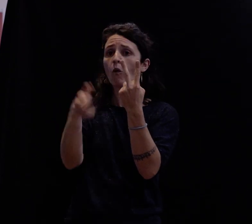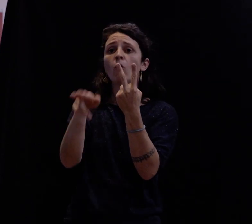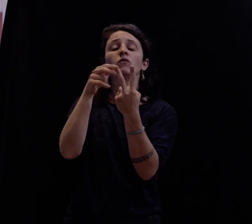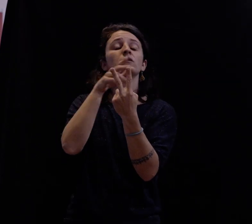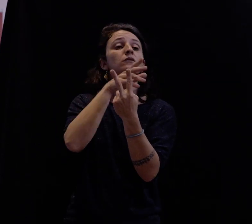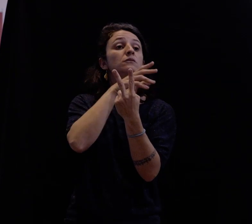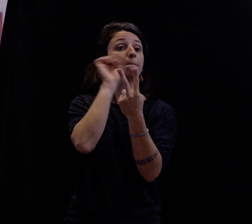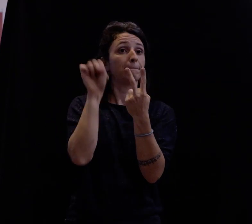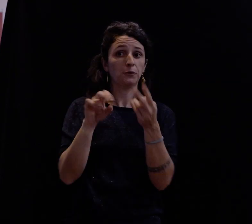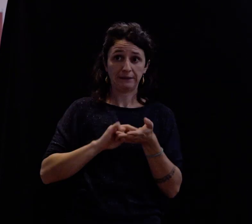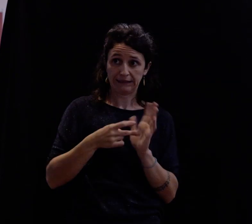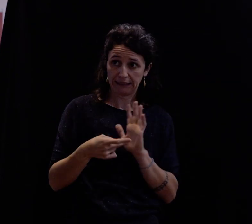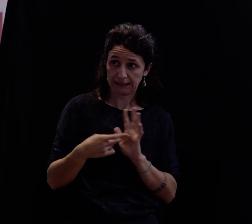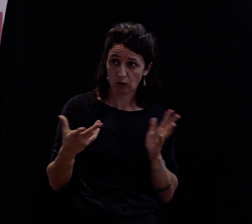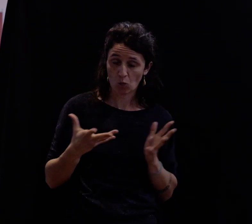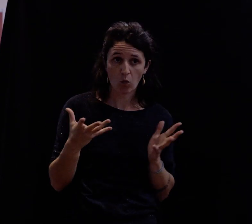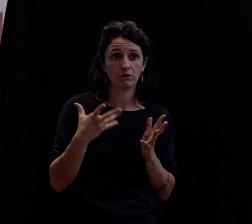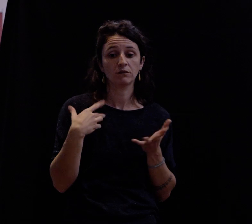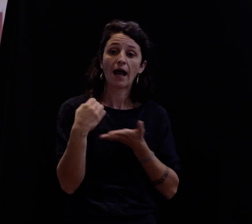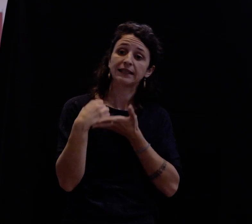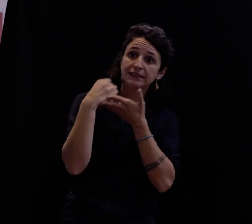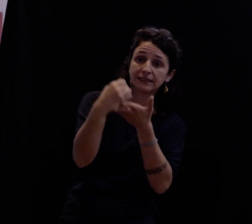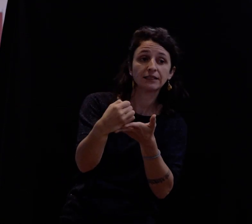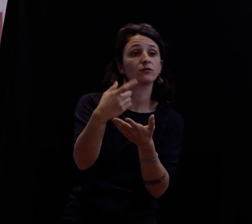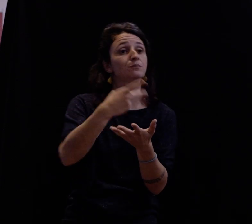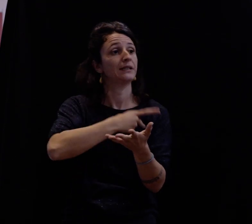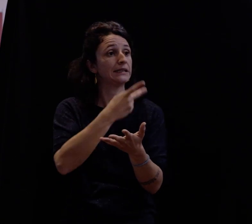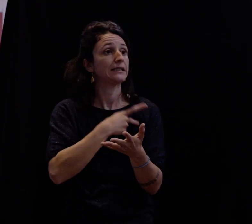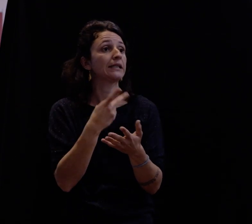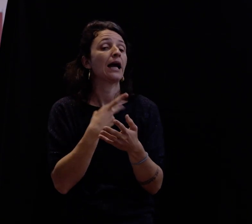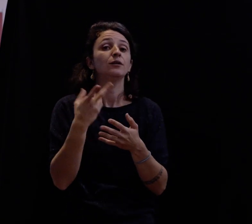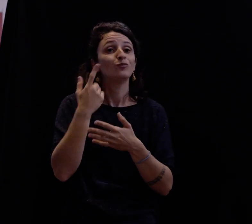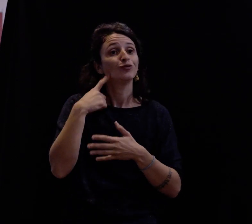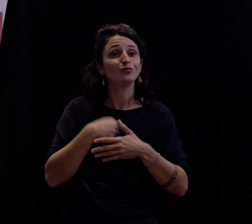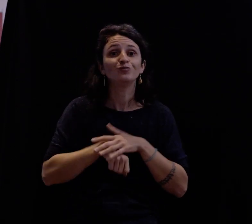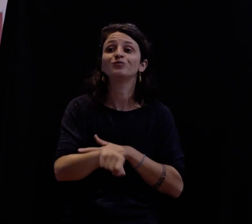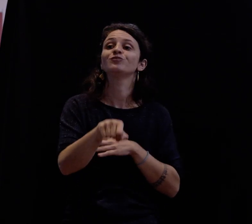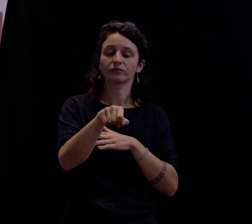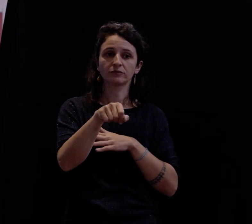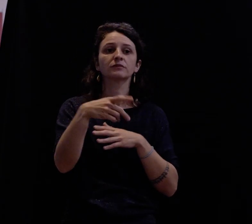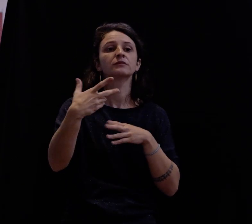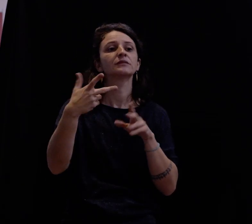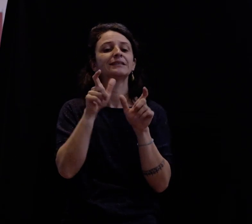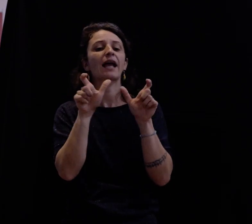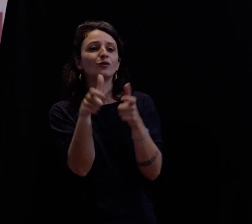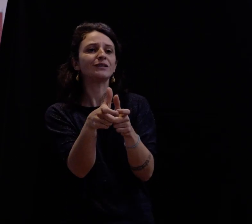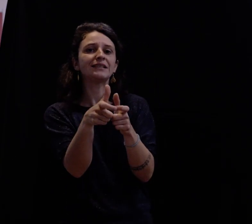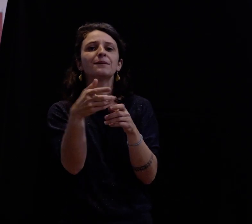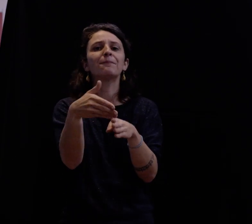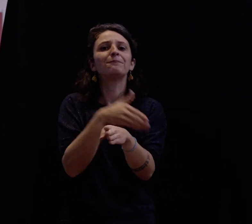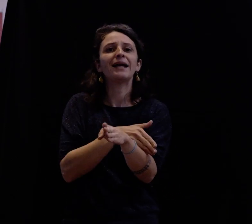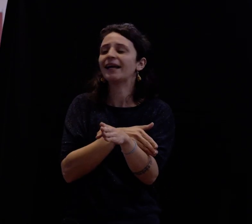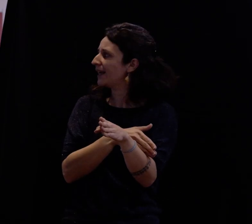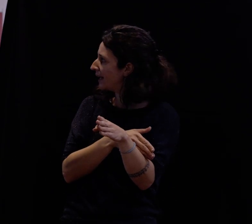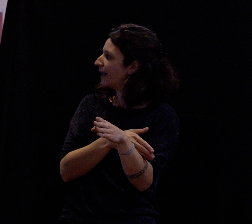techniques d'assistance médicale à la procréation. C'est ce qu'on appelle le diagnostic préimplantatoire. C'est-à-dire qu'on prend en charge les couples comme